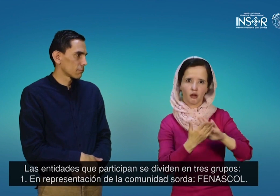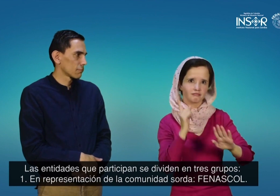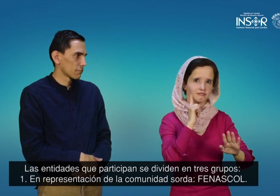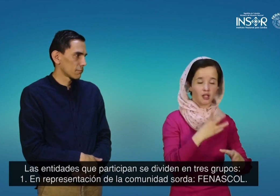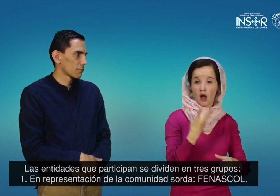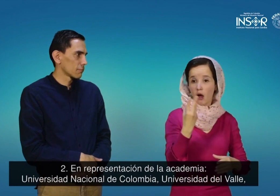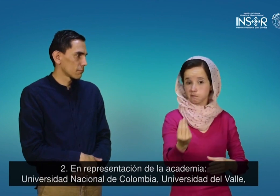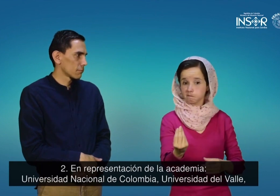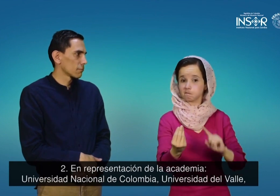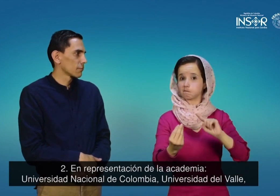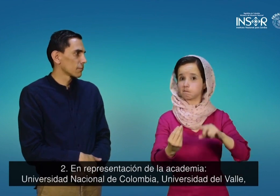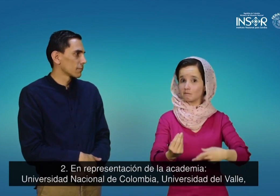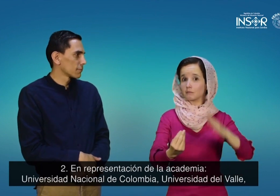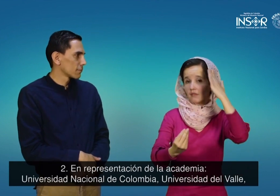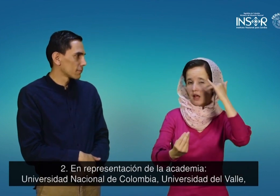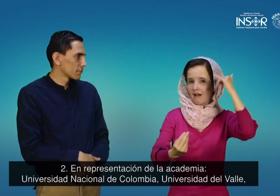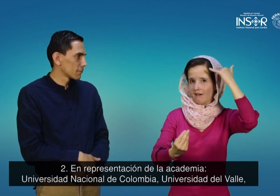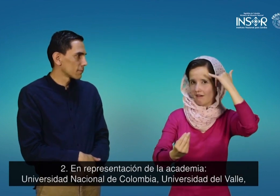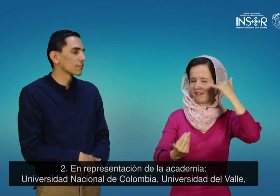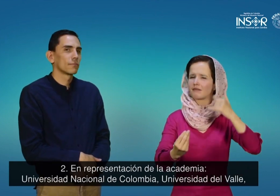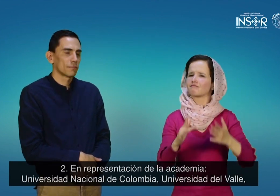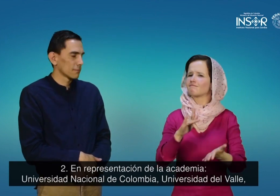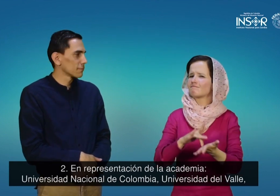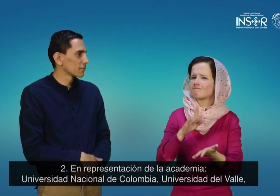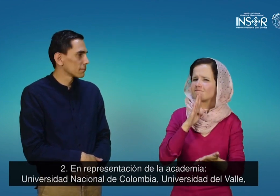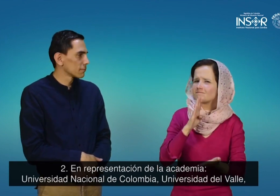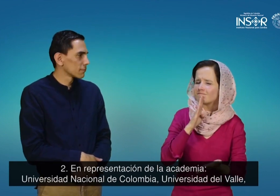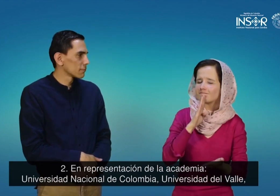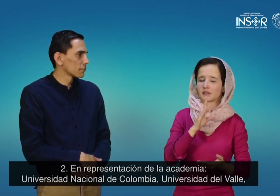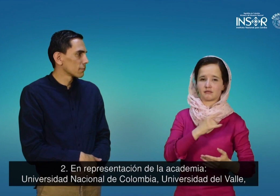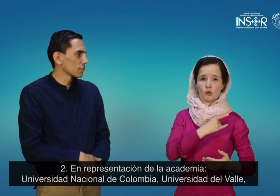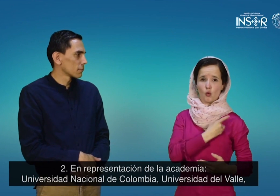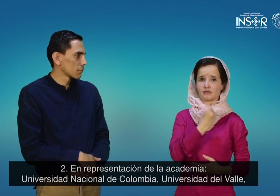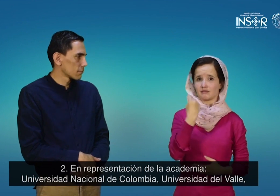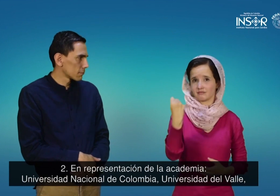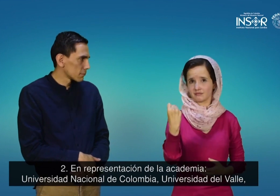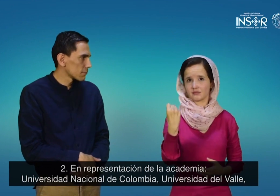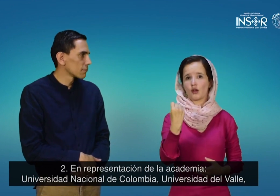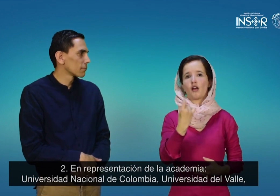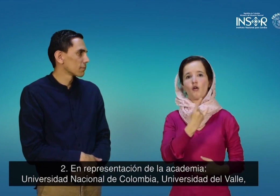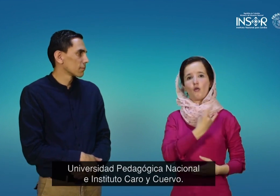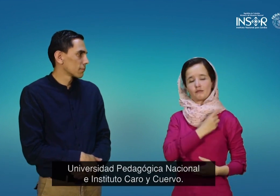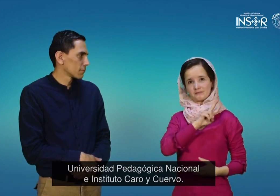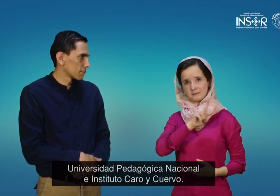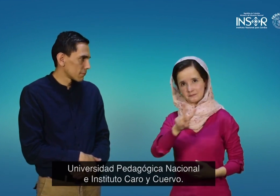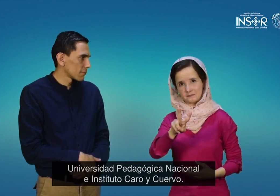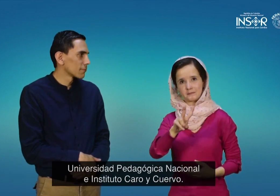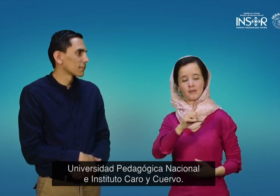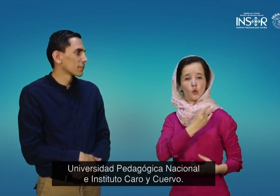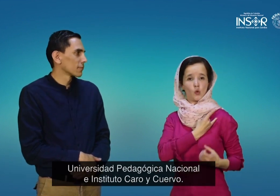El segundo grupo, en representación de la Academia, Universidad Nacional de Colombia, Universidad del Valle, Universidad Pedagógica